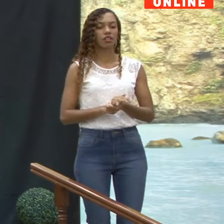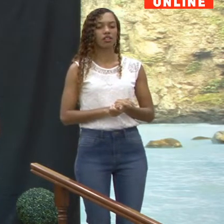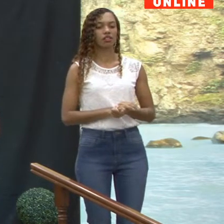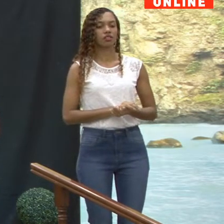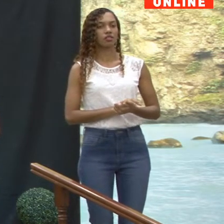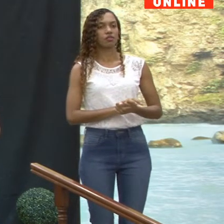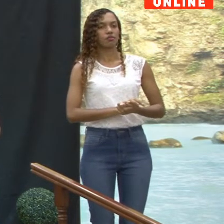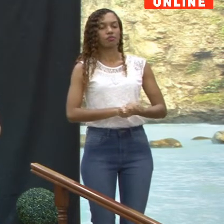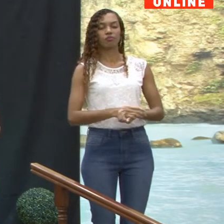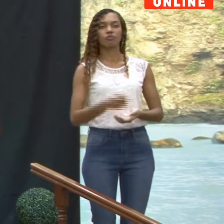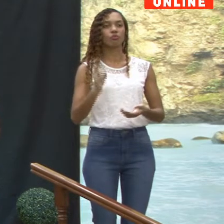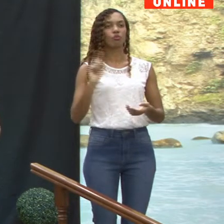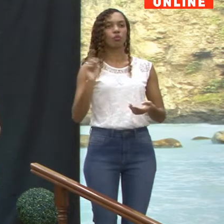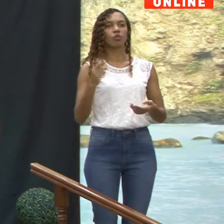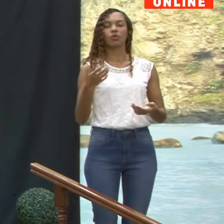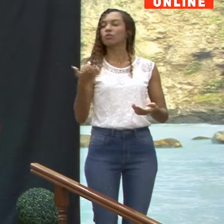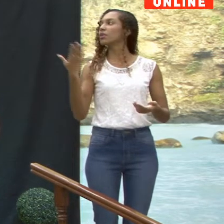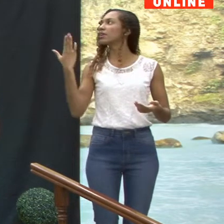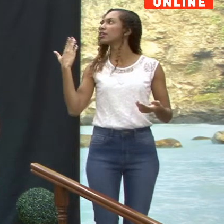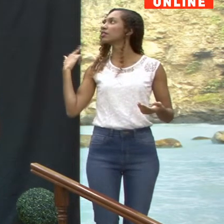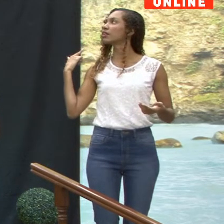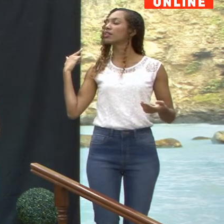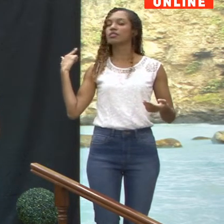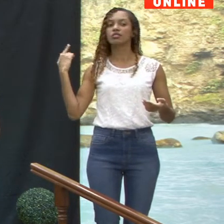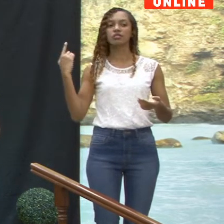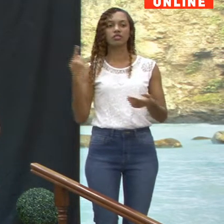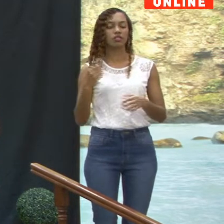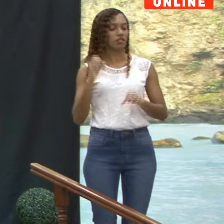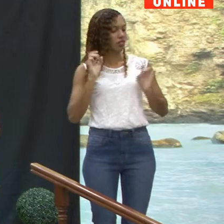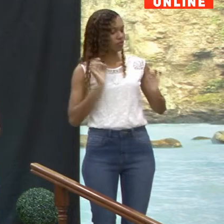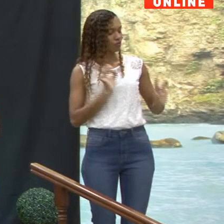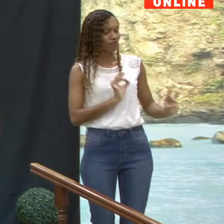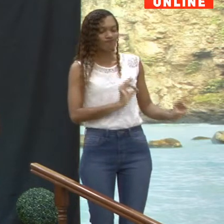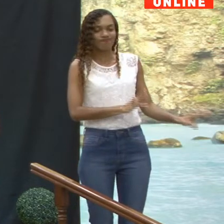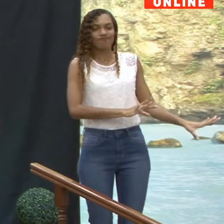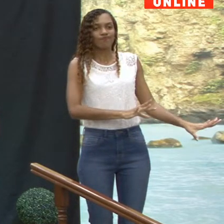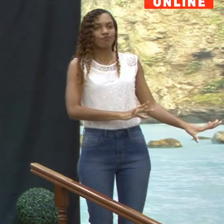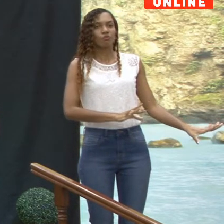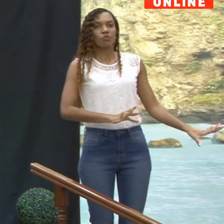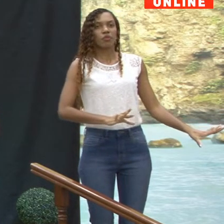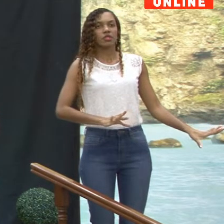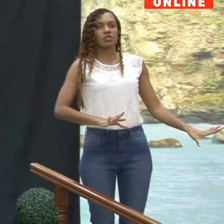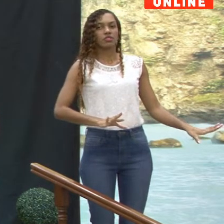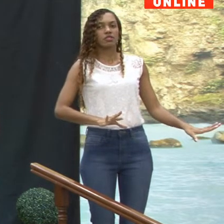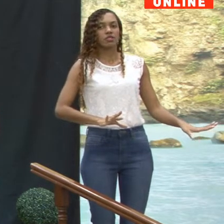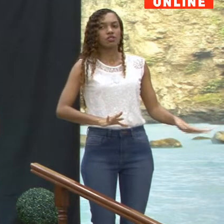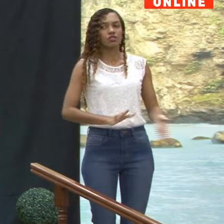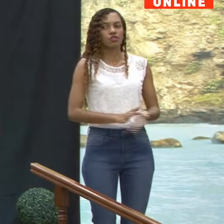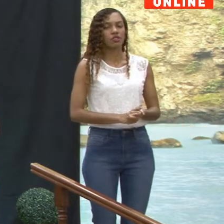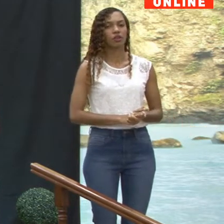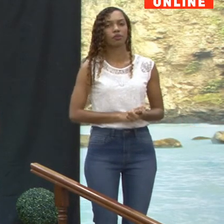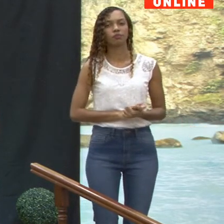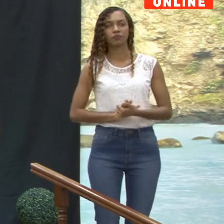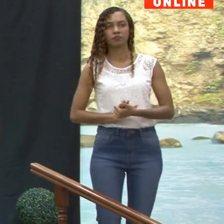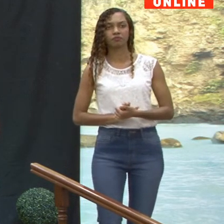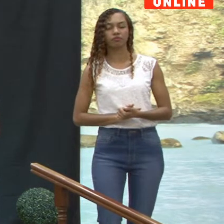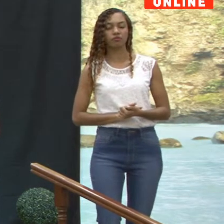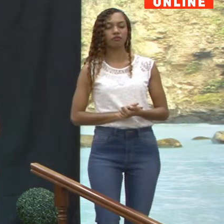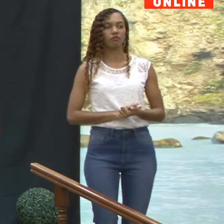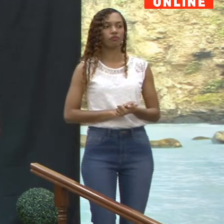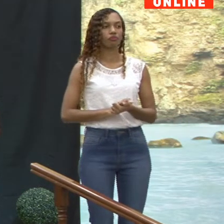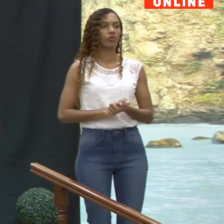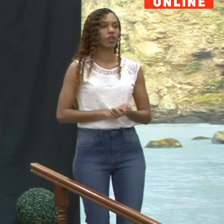para trás, Senhor. Que não possam pensar em desistir, ó Deus. E aqueles que não, Pai amado, que não estão Te servindo ainda, Deus, aqueles que